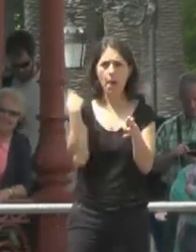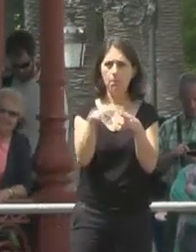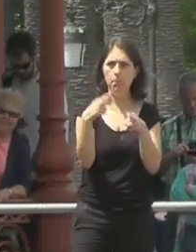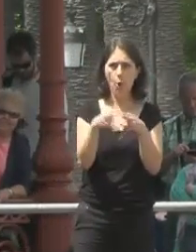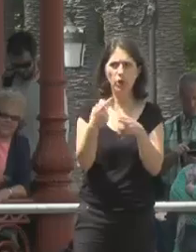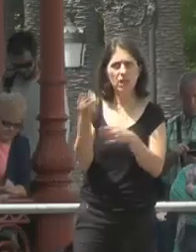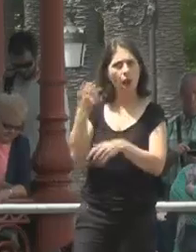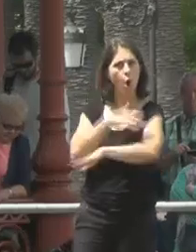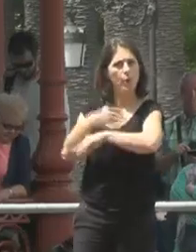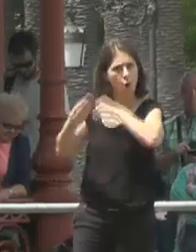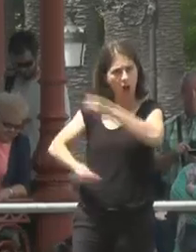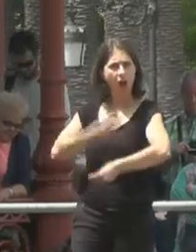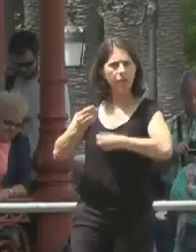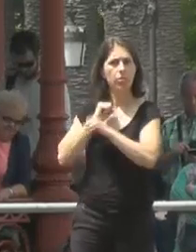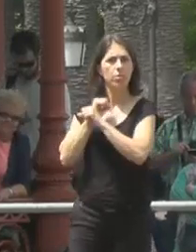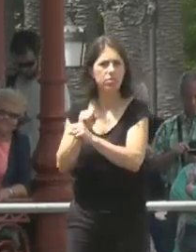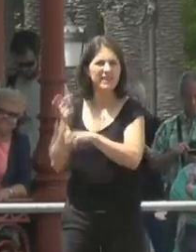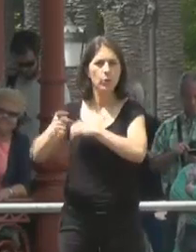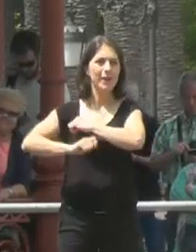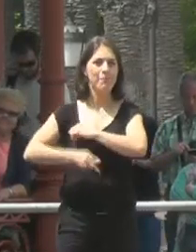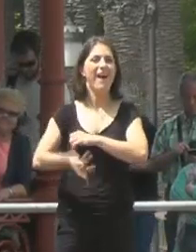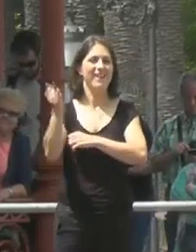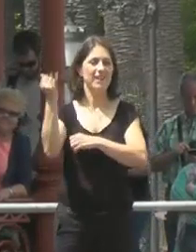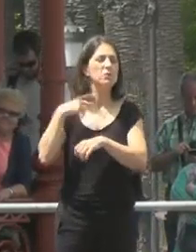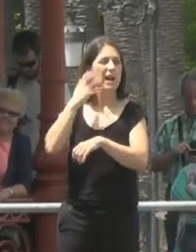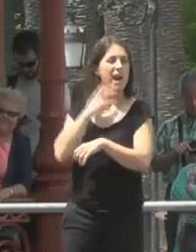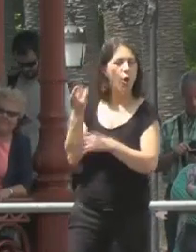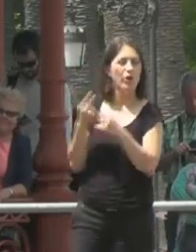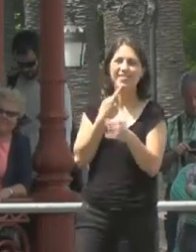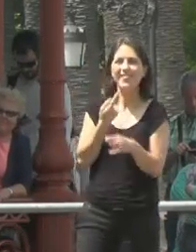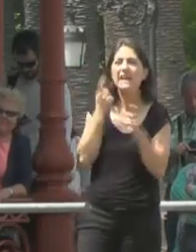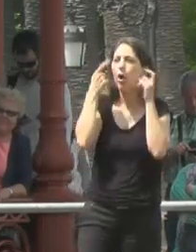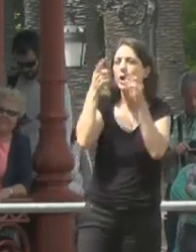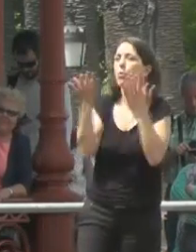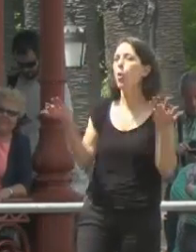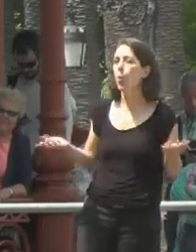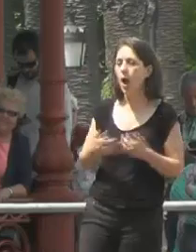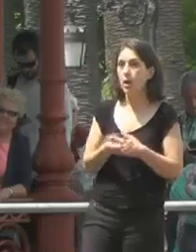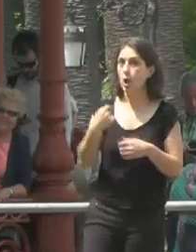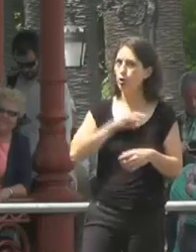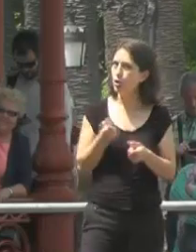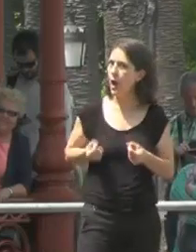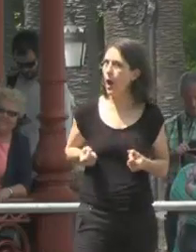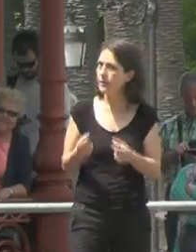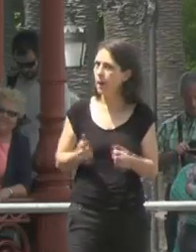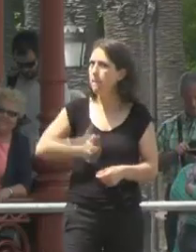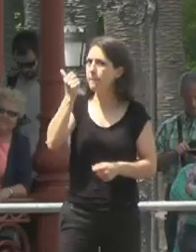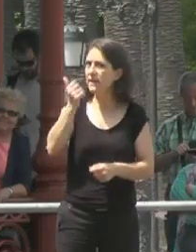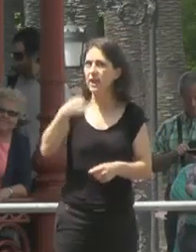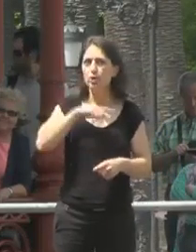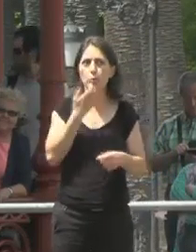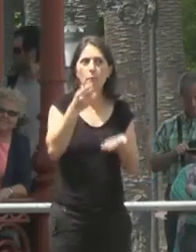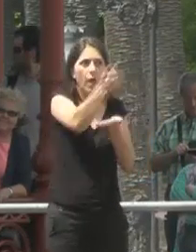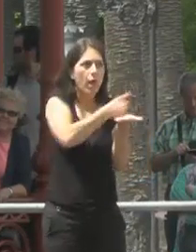pone en marcha el Gobierno. Nos está haciendo una trampa. Cuando Rajoy dice eso, en realidad lo que quiere decir es: no podemos gastar más de lo que